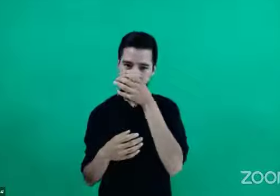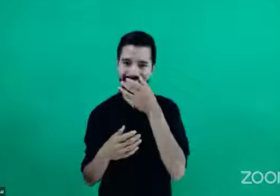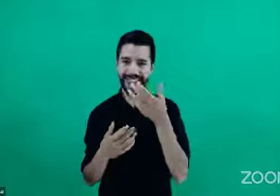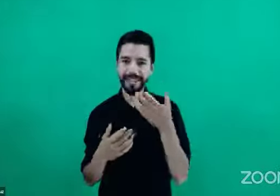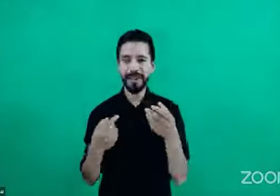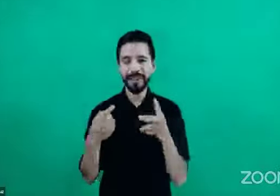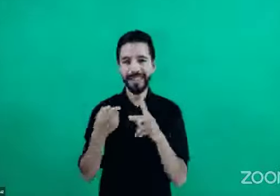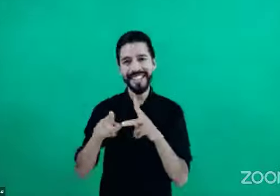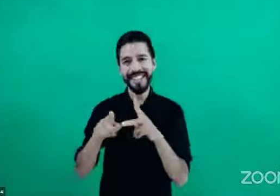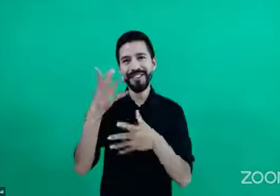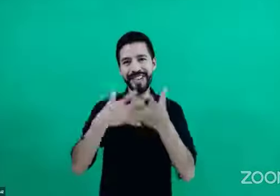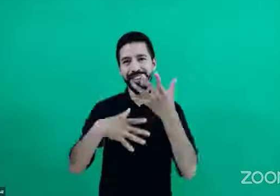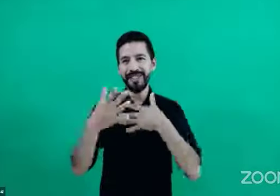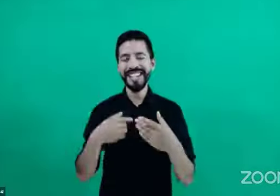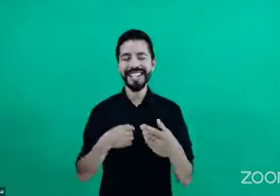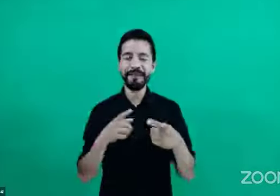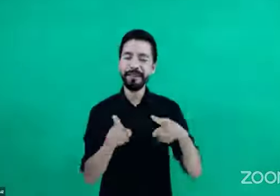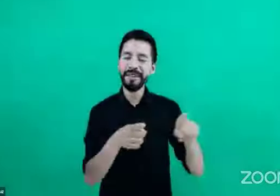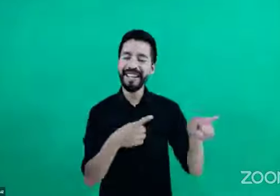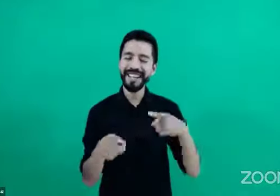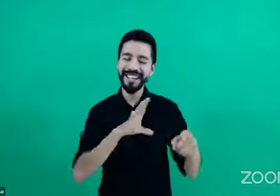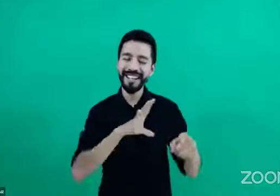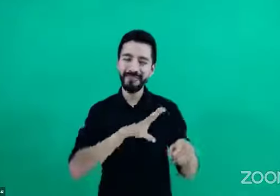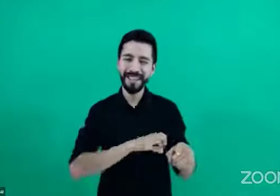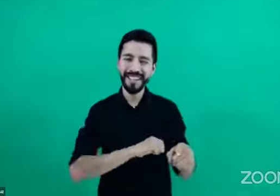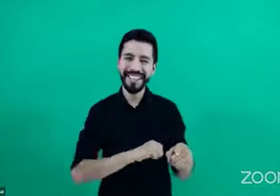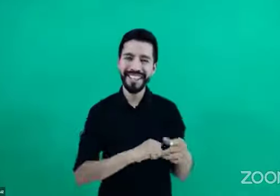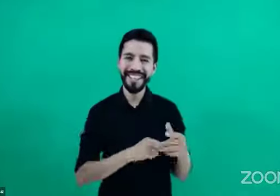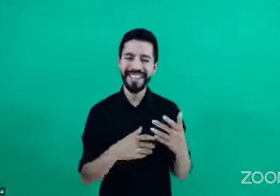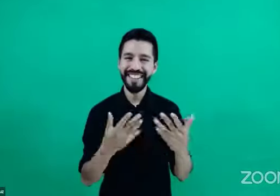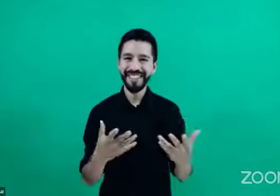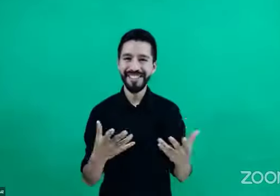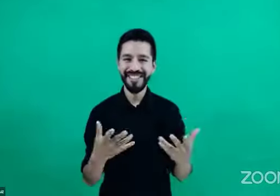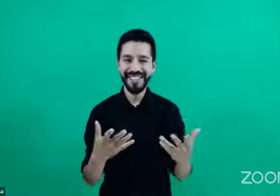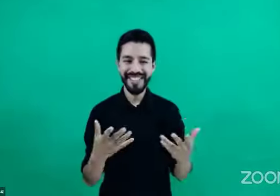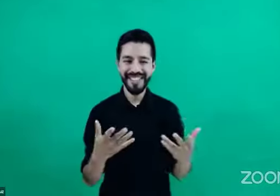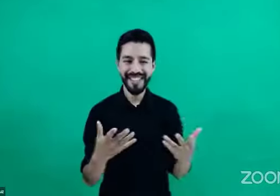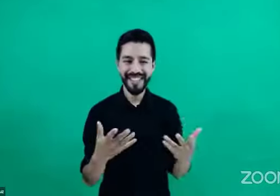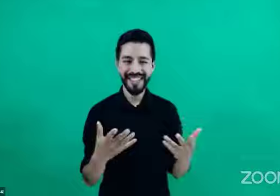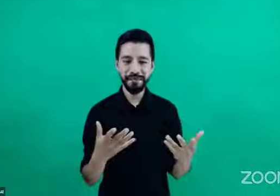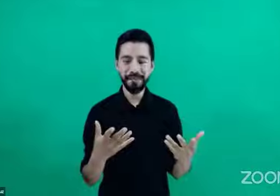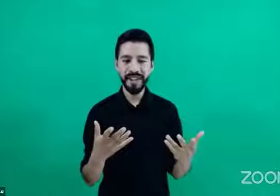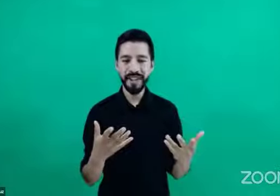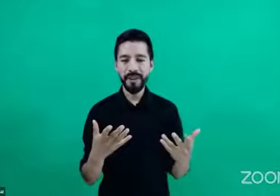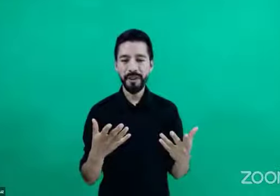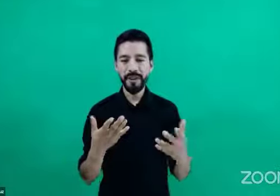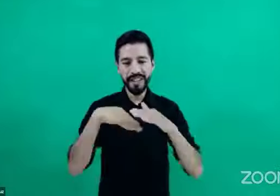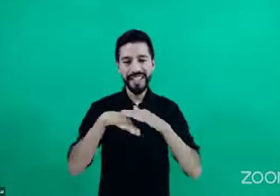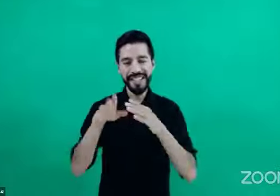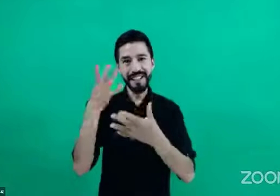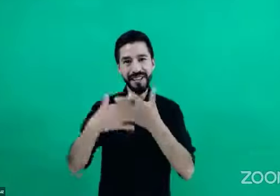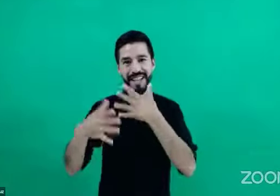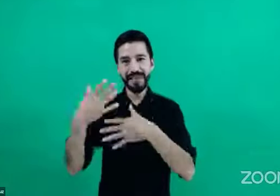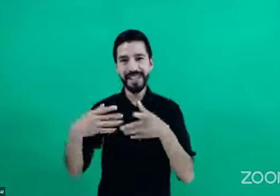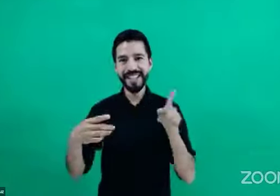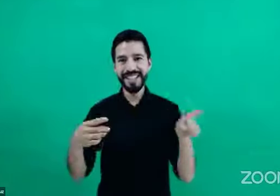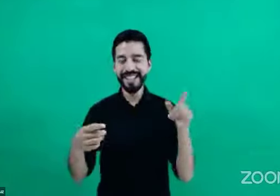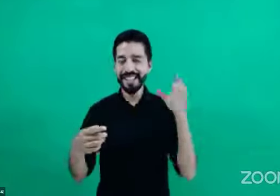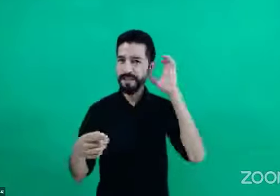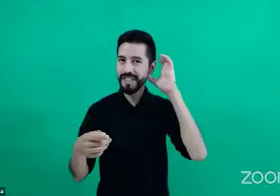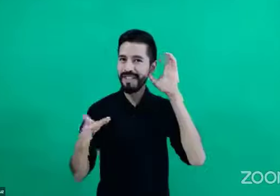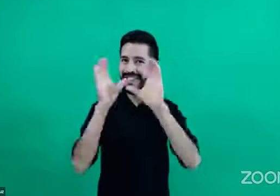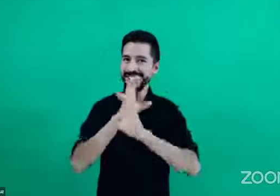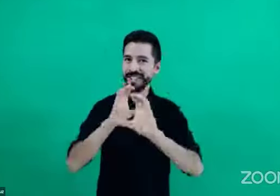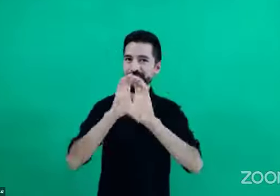es, cuando inicié con la lengua de señas, a mí me encanta la música. Entonces, cuando inicié con la lengua de